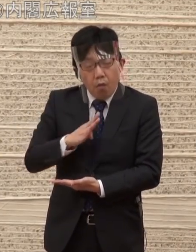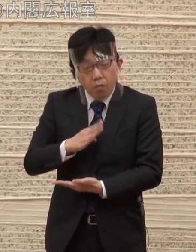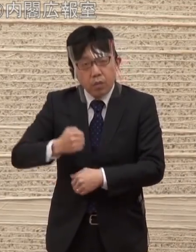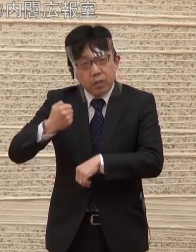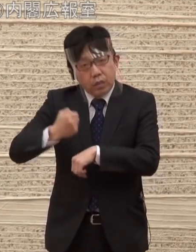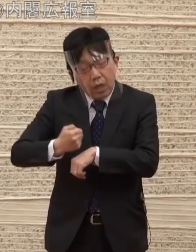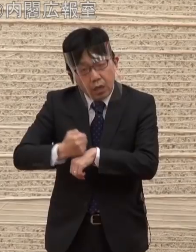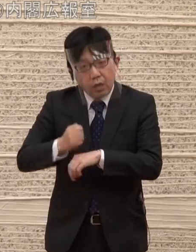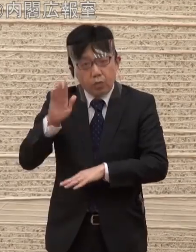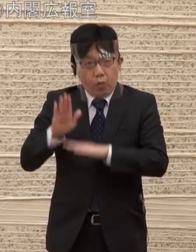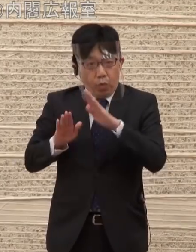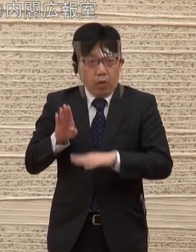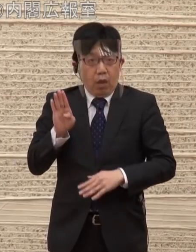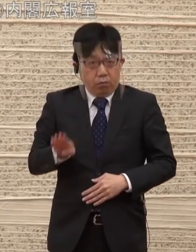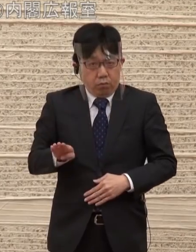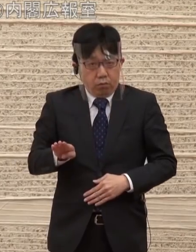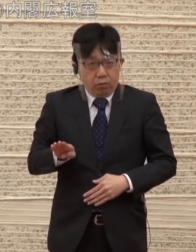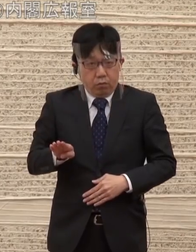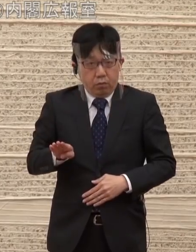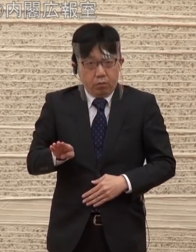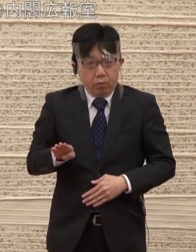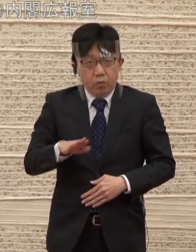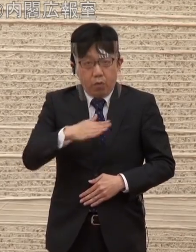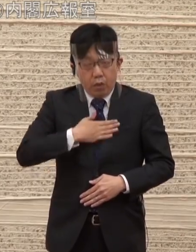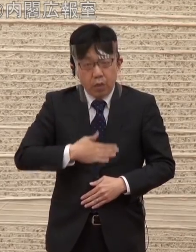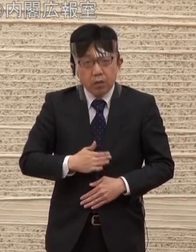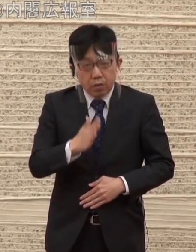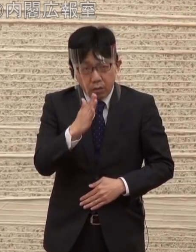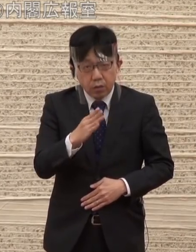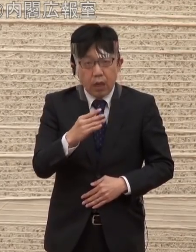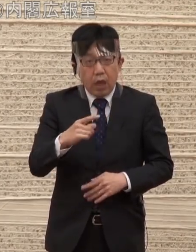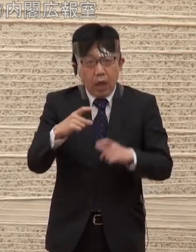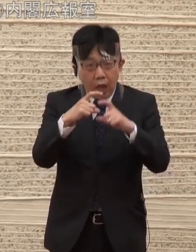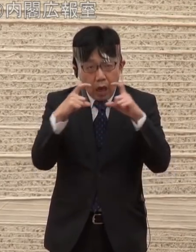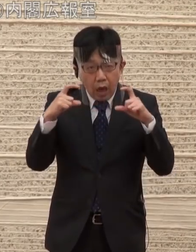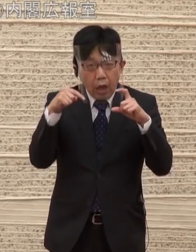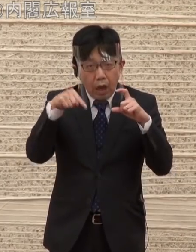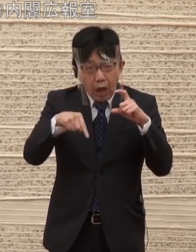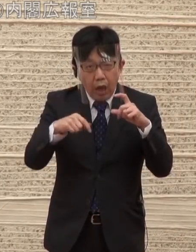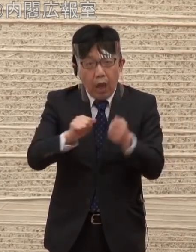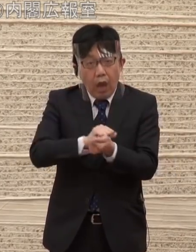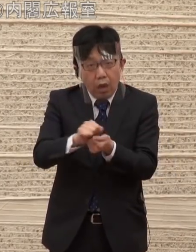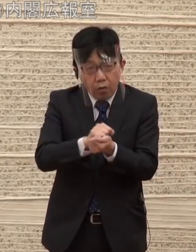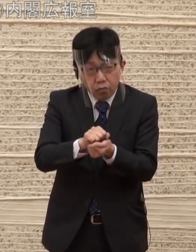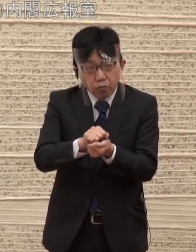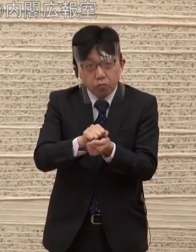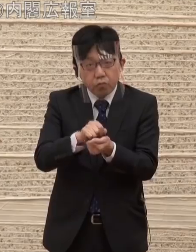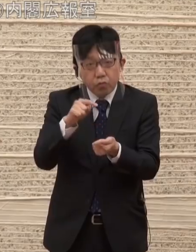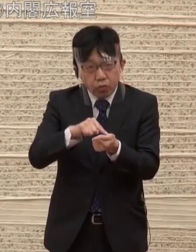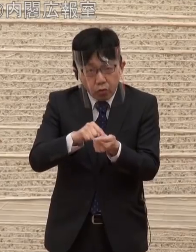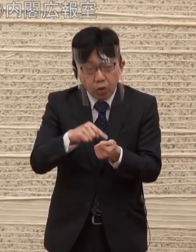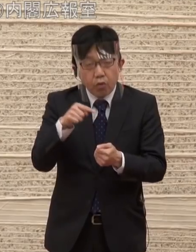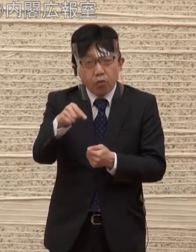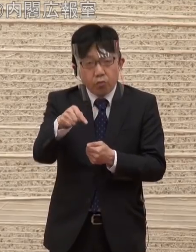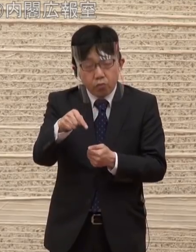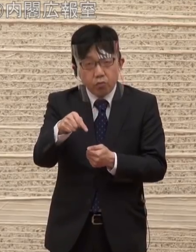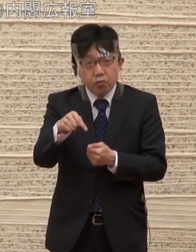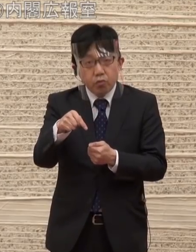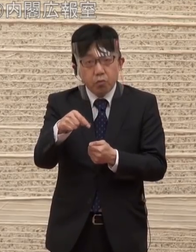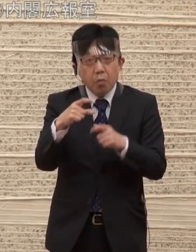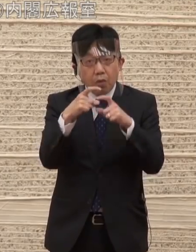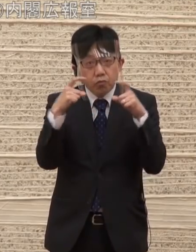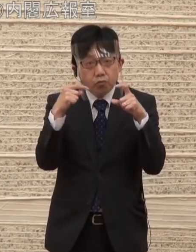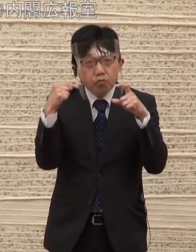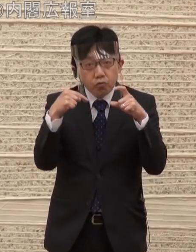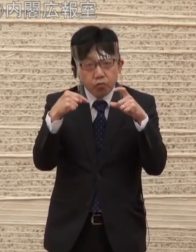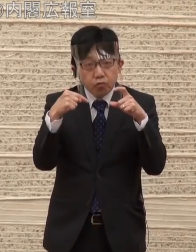あることご理解いただきたいと思います洗うことで再利用が可能な布マスクはそうした需要